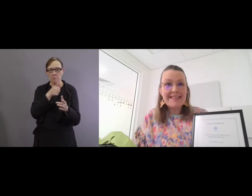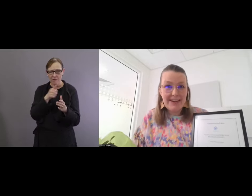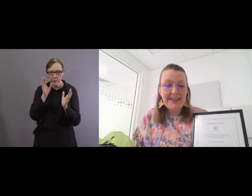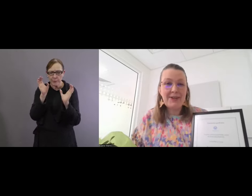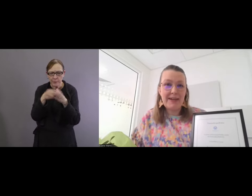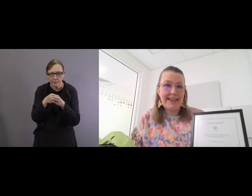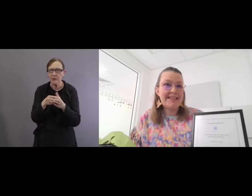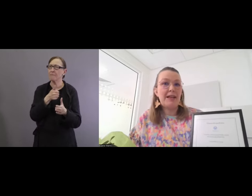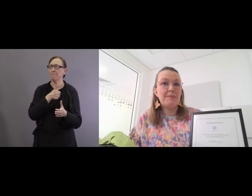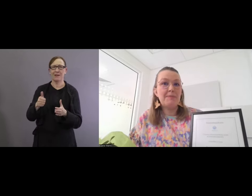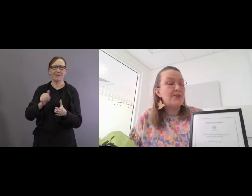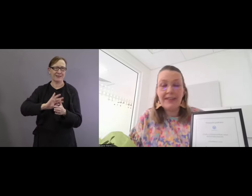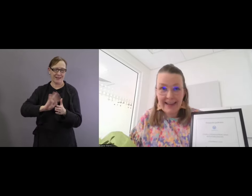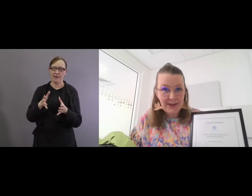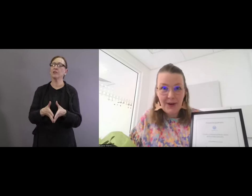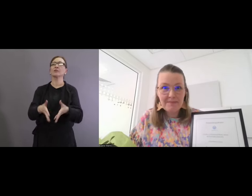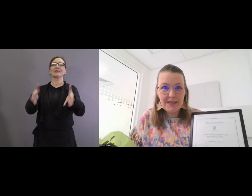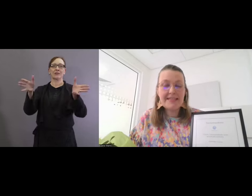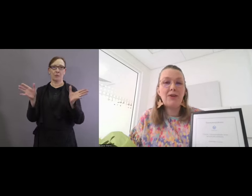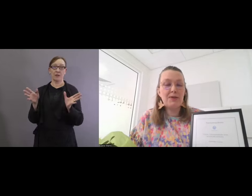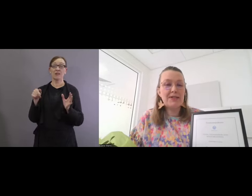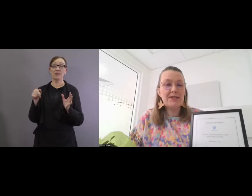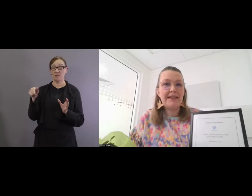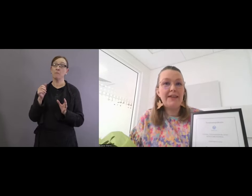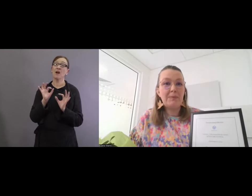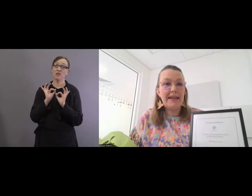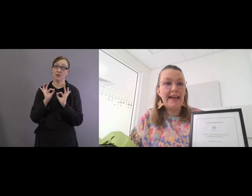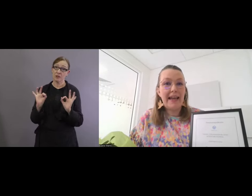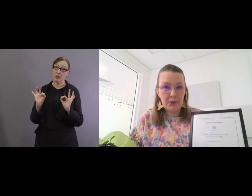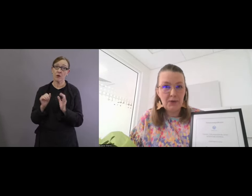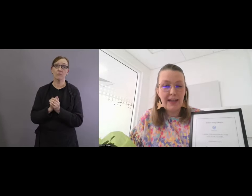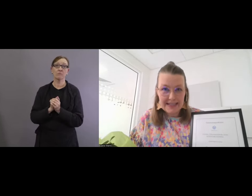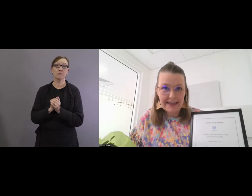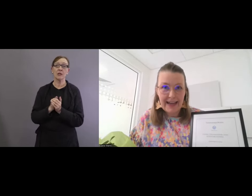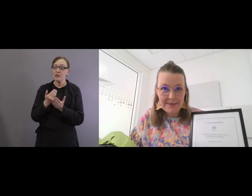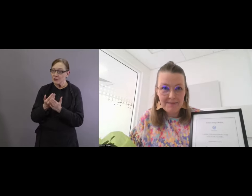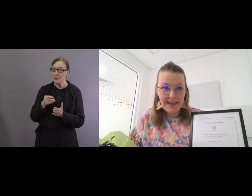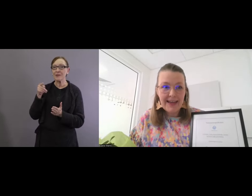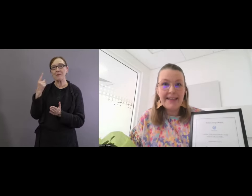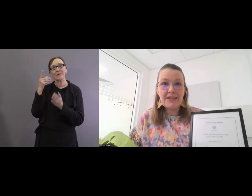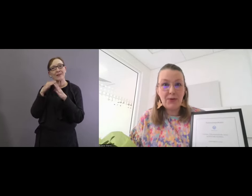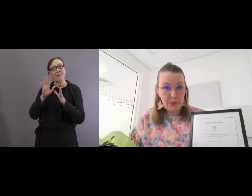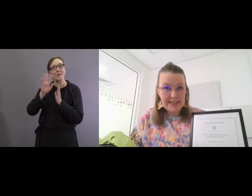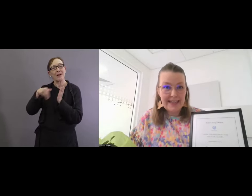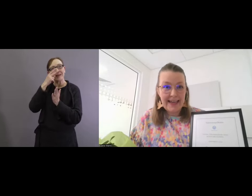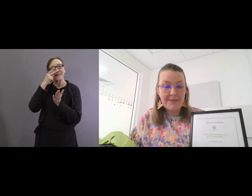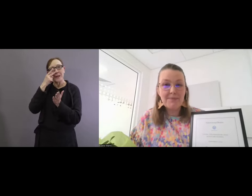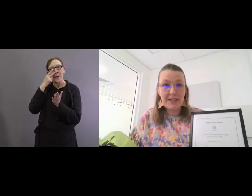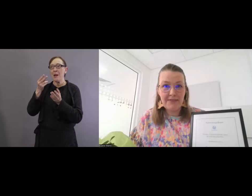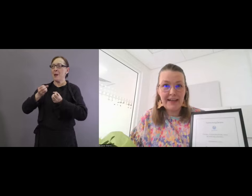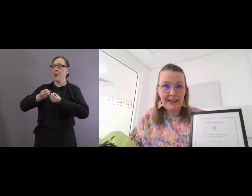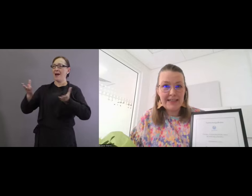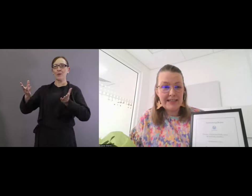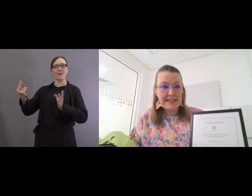kuin pelkästään viittomakieliset lapset, ja se on hienoa. Ja silloin myöskin sitä viittomakielen näkyvyyttä lisätään. Ja se on yksi